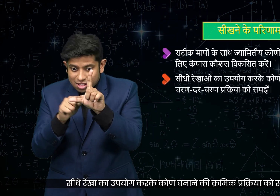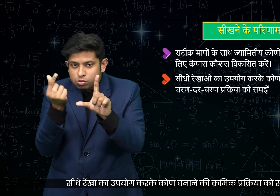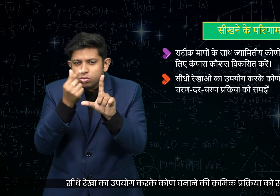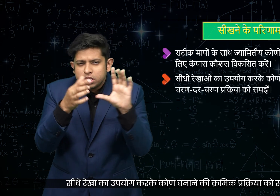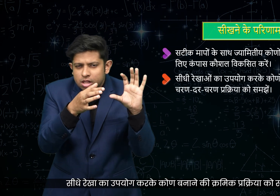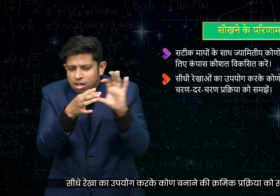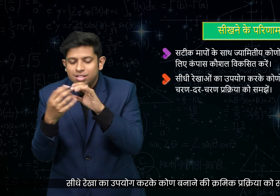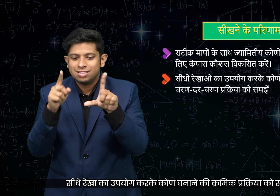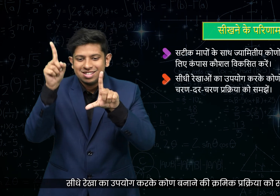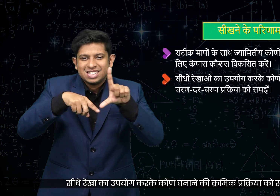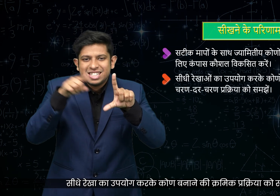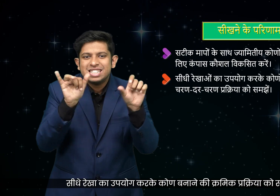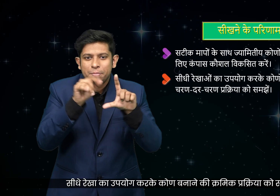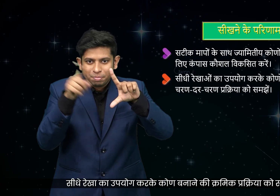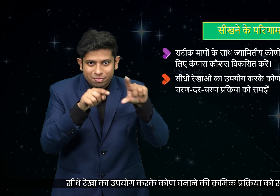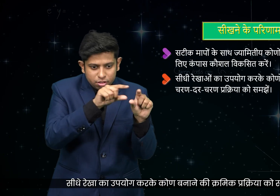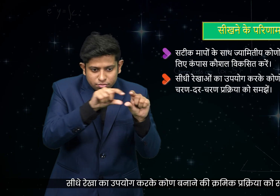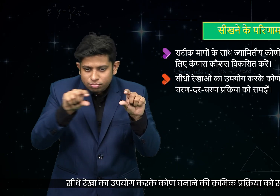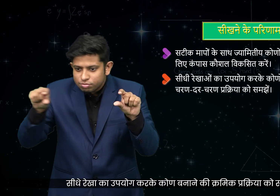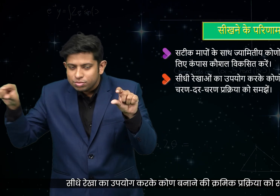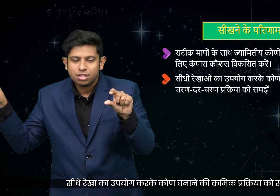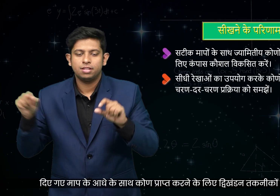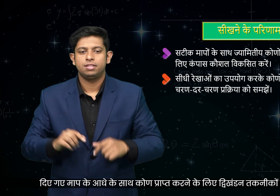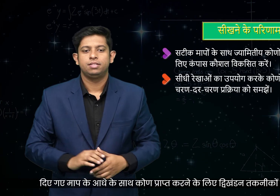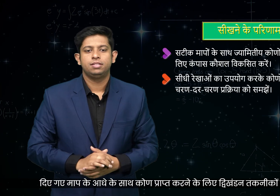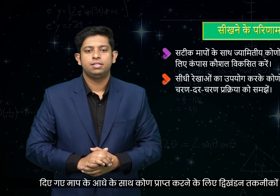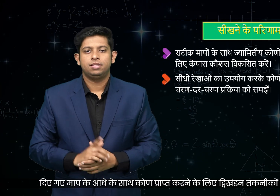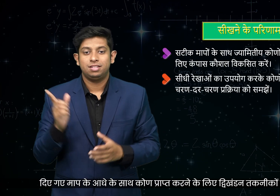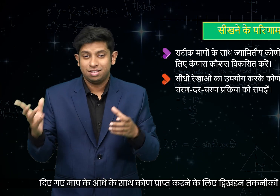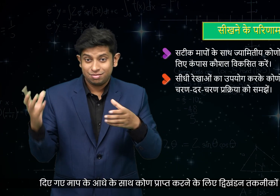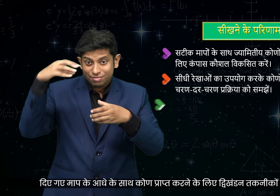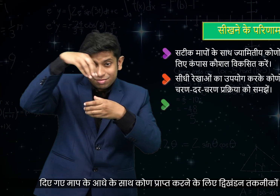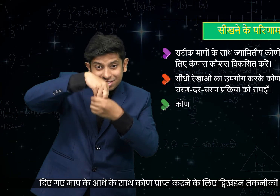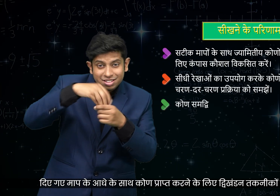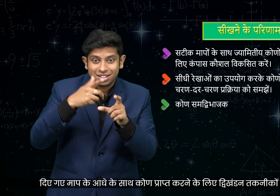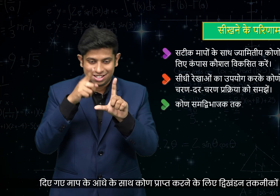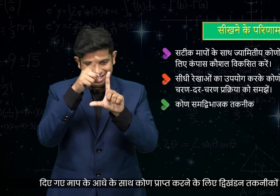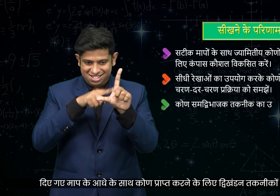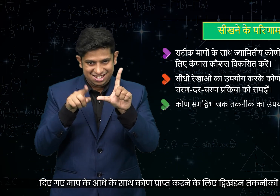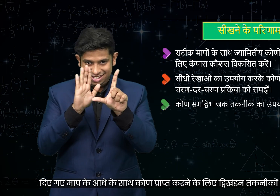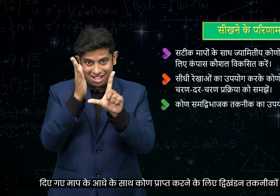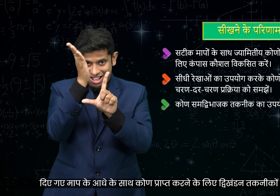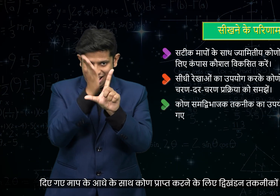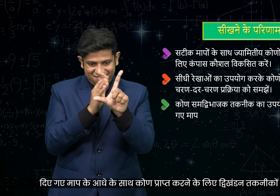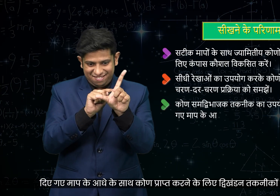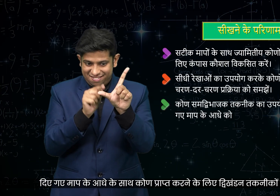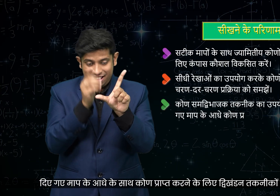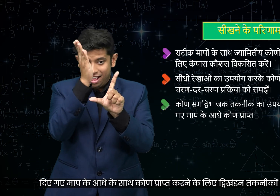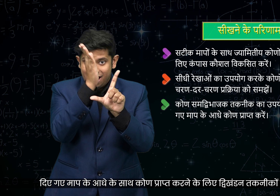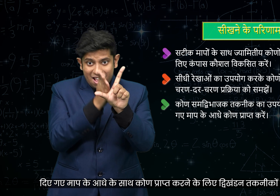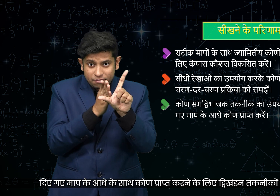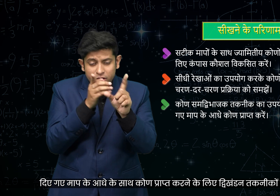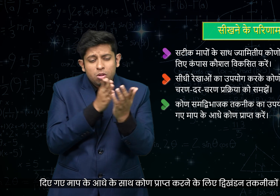की क्रमिक प्रक्रिया को समझें। दिए गए माप को आधे के साथ